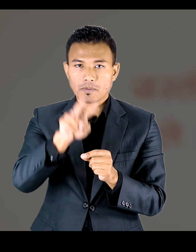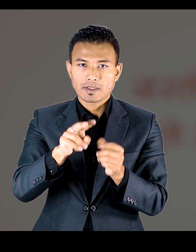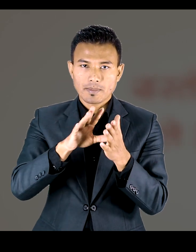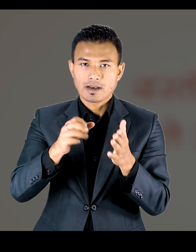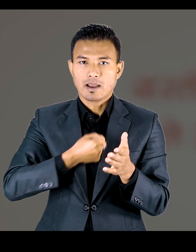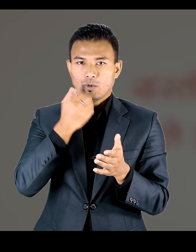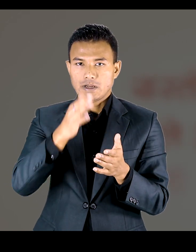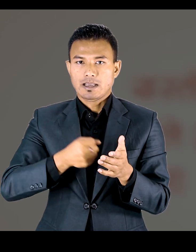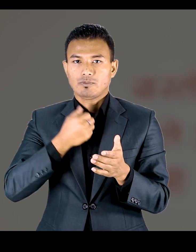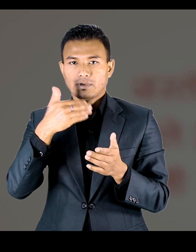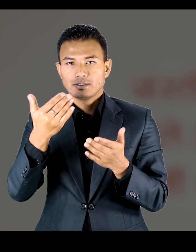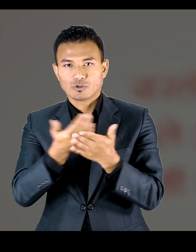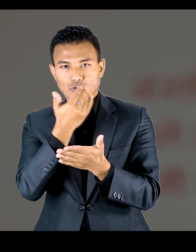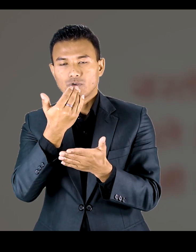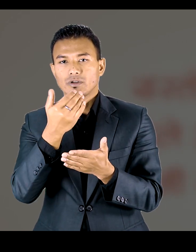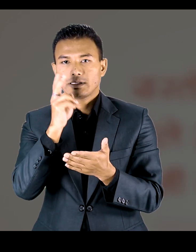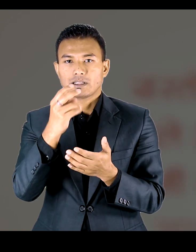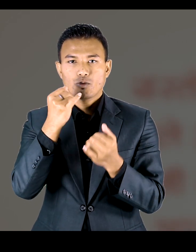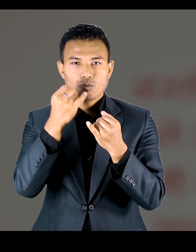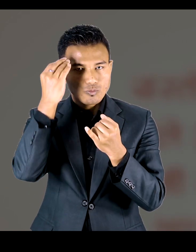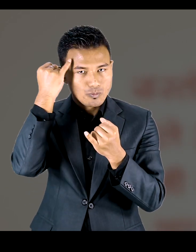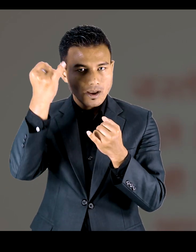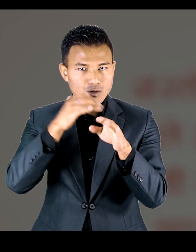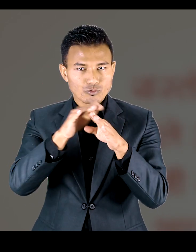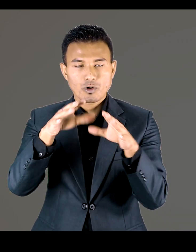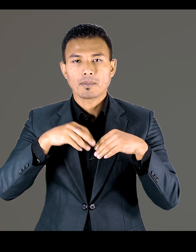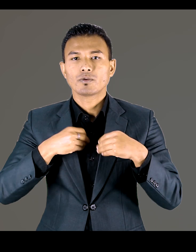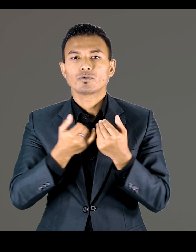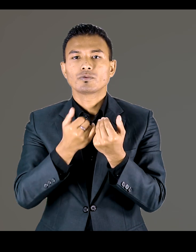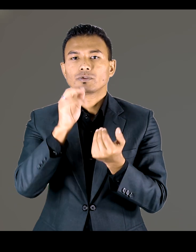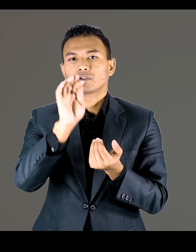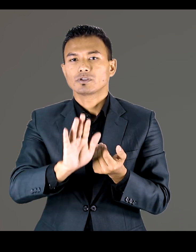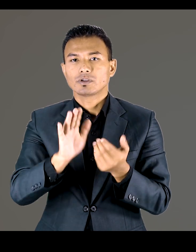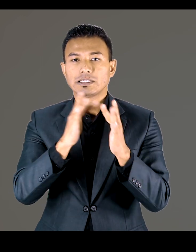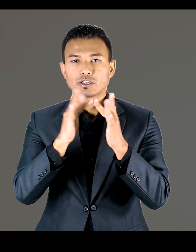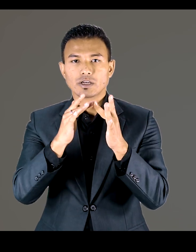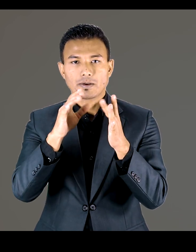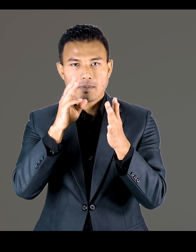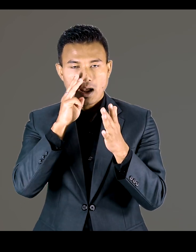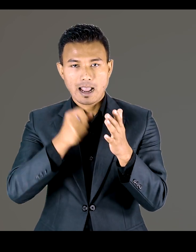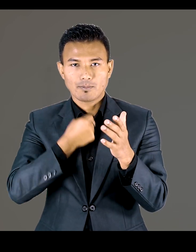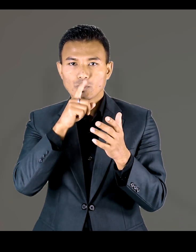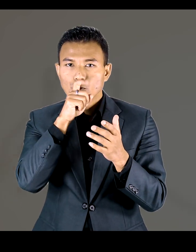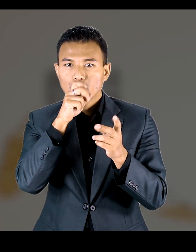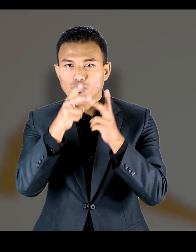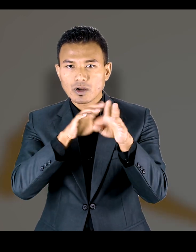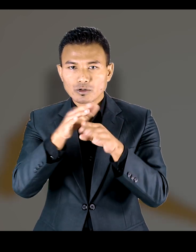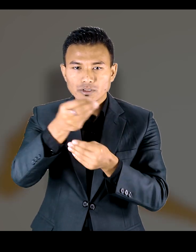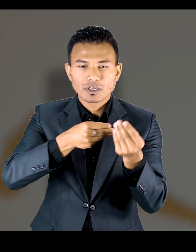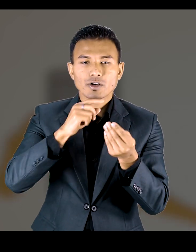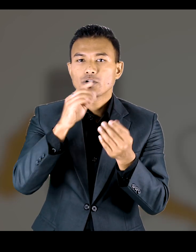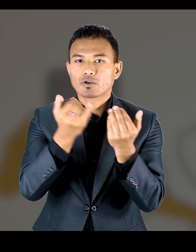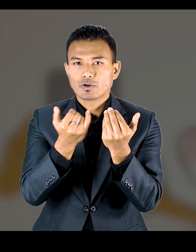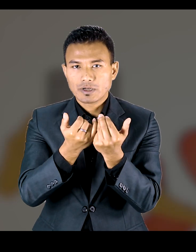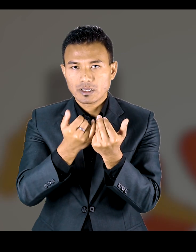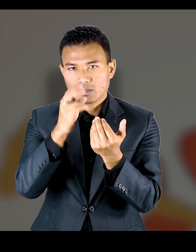परिस्थितिबाट आफूले आफूलाई जोगाउन हामी यस्ता उपायहरू अप्नाउन सक्छौँ। इन्टरनेट अनलाइनमा आफ्ना गोप्य कुराहरू सेयर